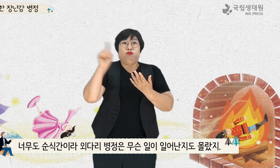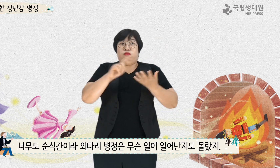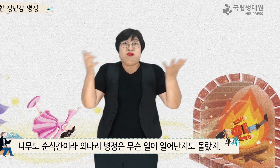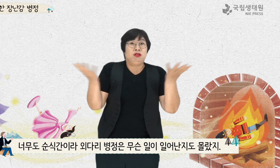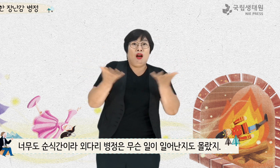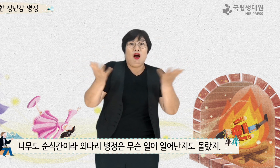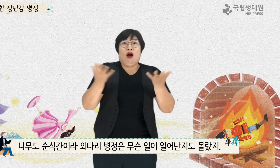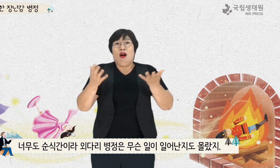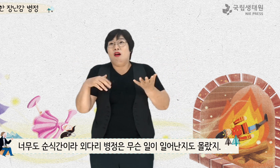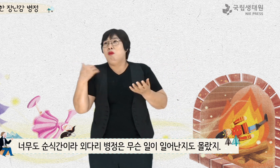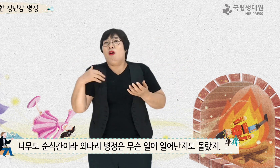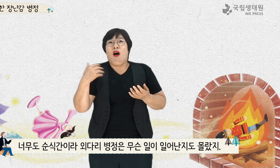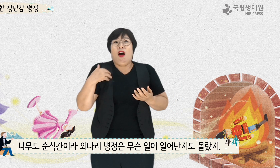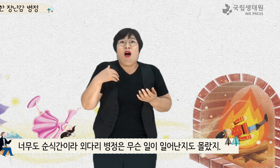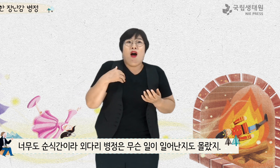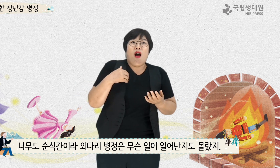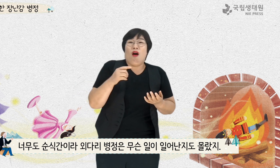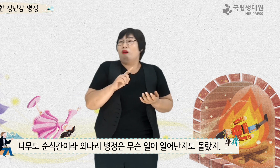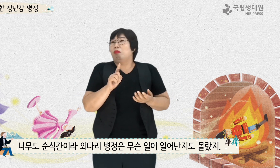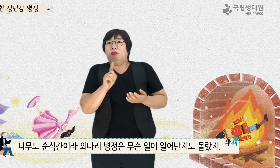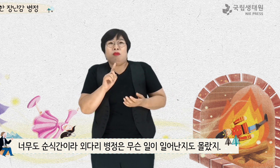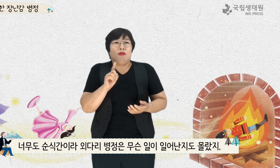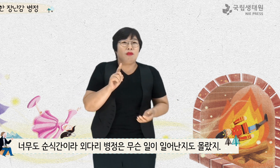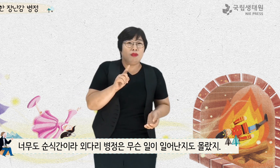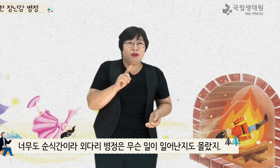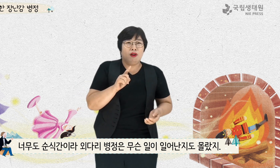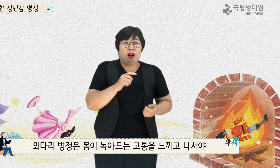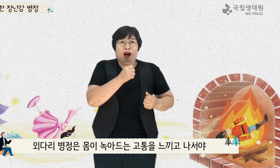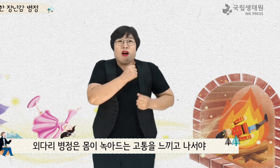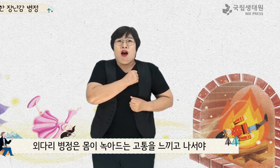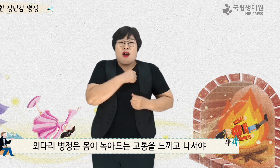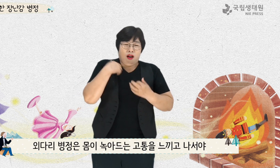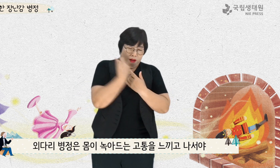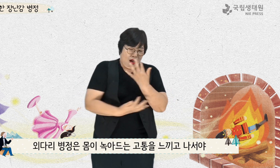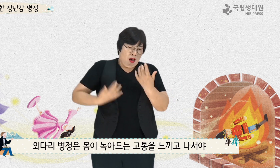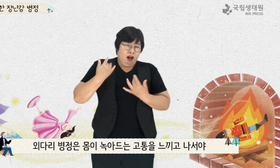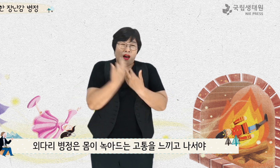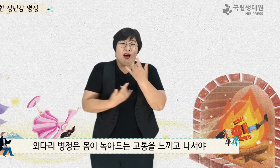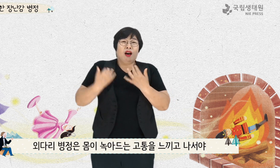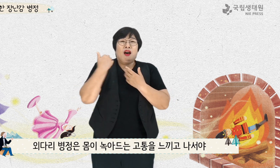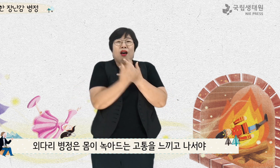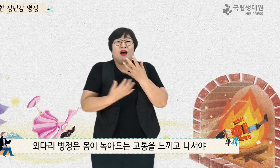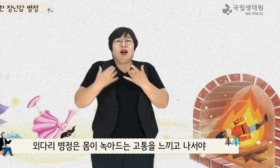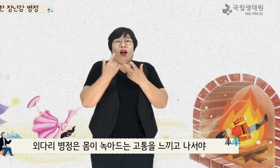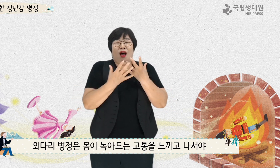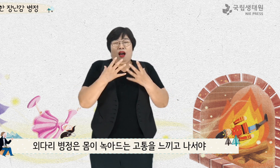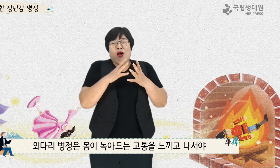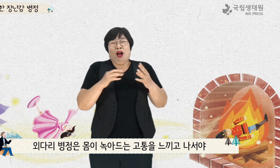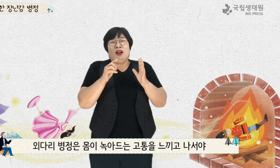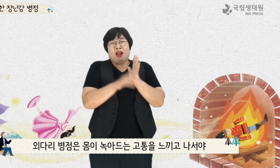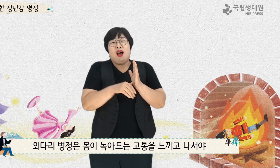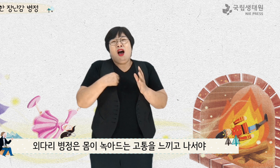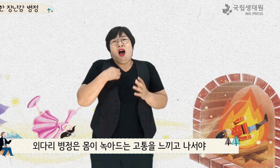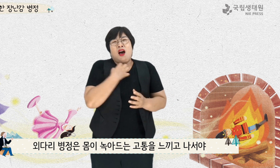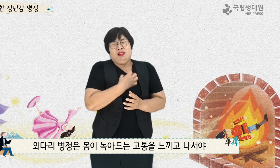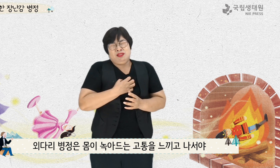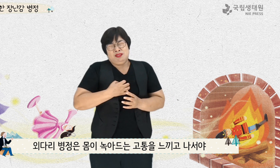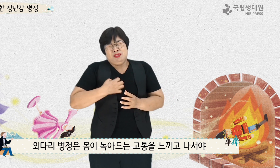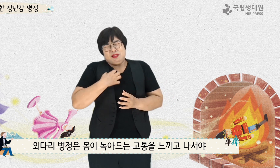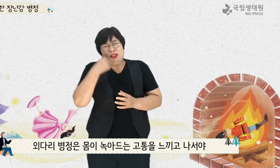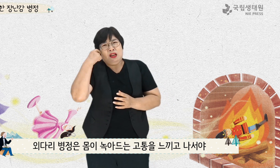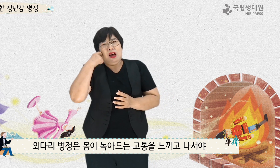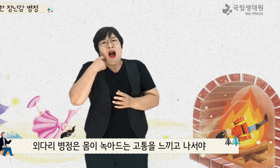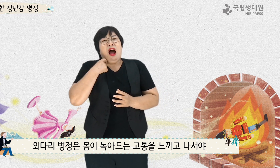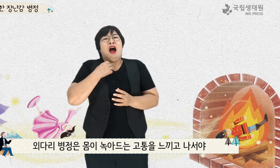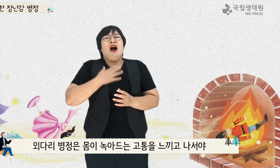병정은 무슨 일이 일어난지도 몰랐지. 외다리 병정은 몸이 녹아드는 고통을 느끼고